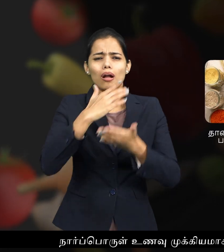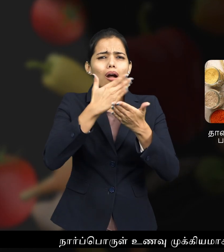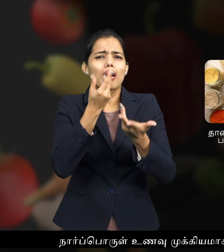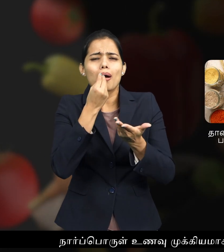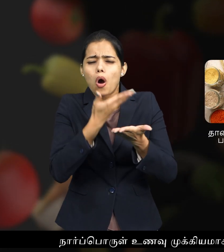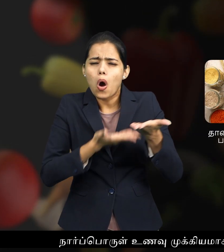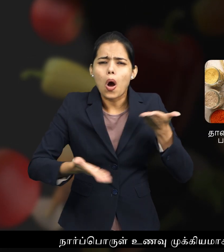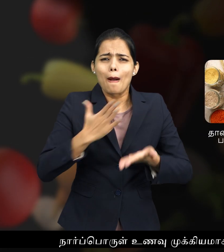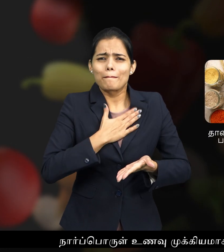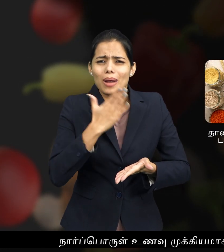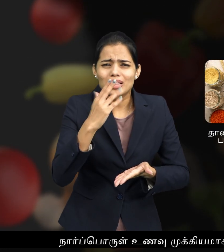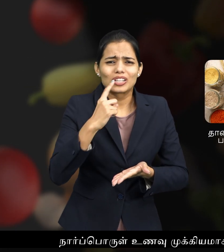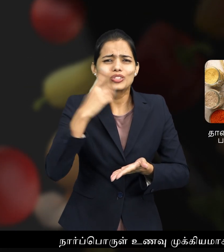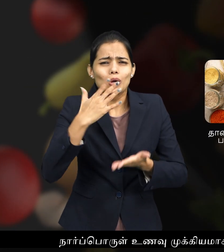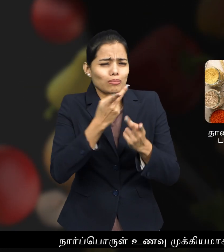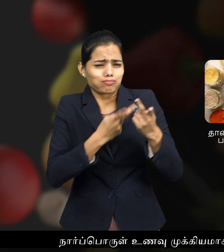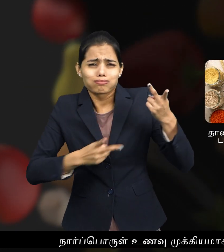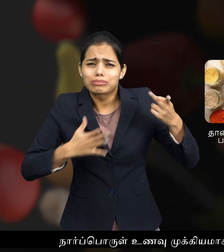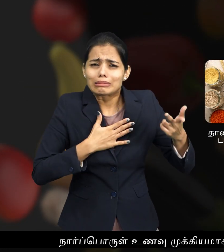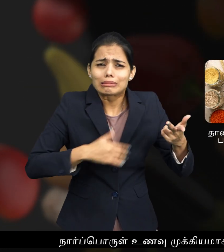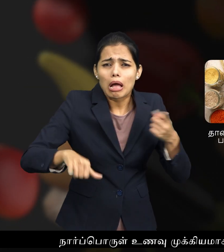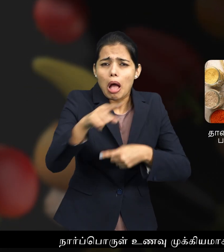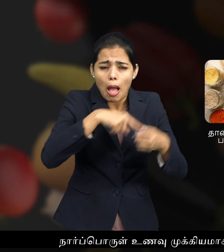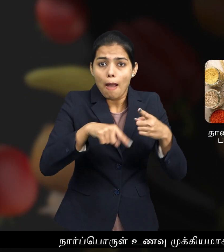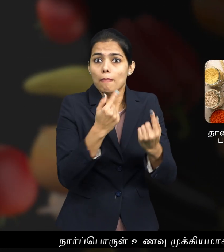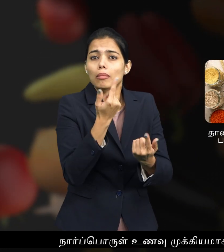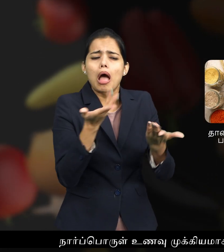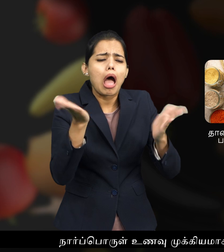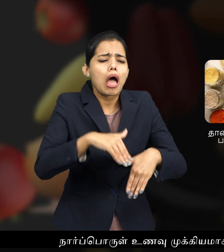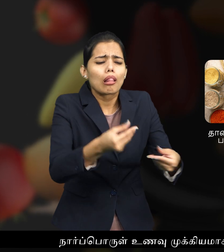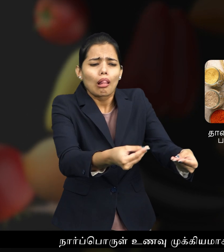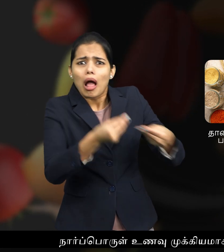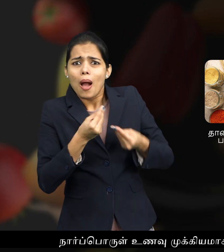நார்ப்பொருள் உணவு முக்கியமாக தாவர பொருட்களில் கிடைக்கின்றன.